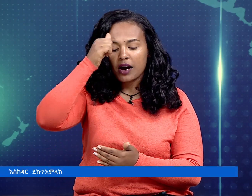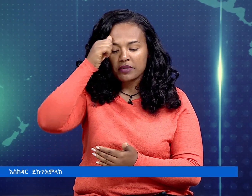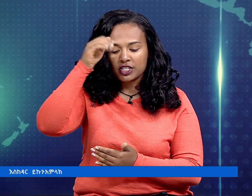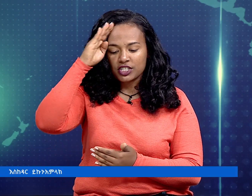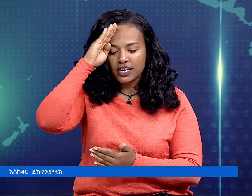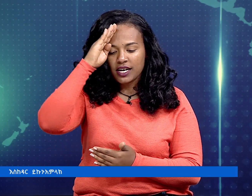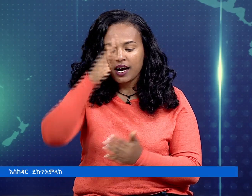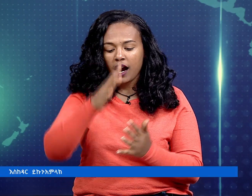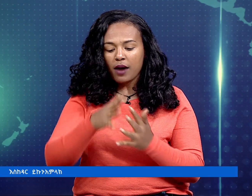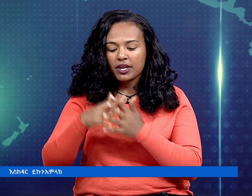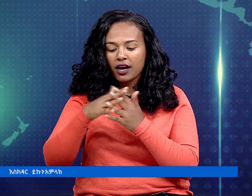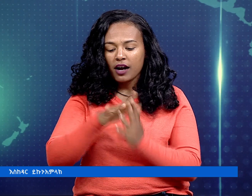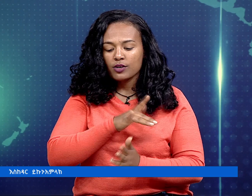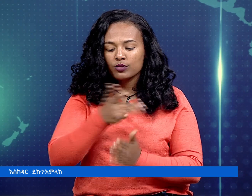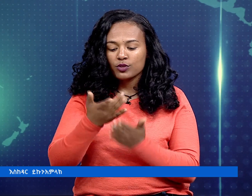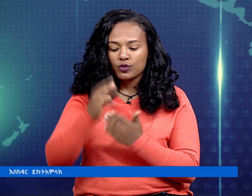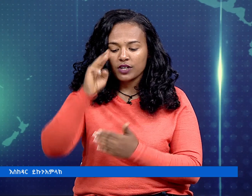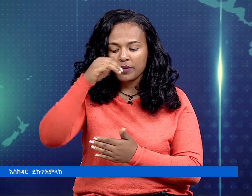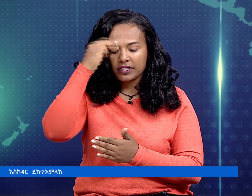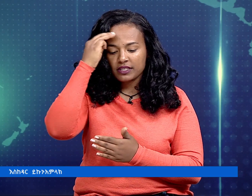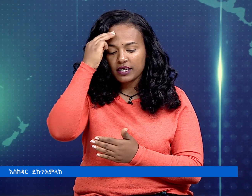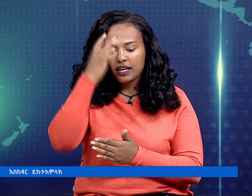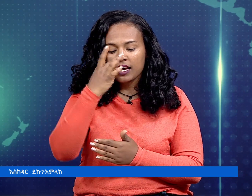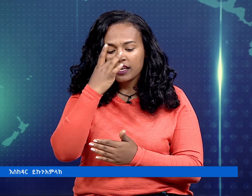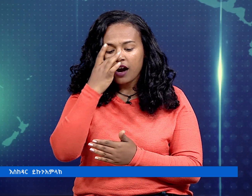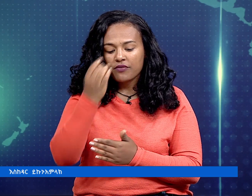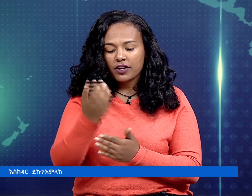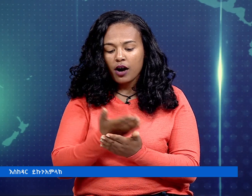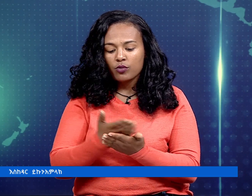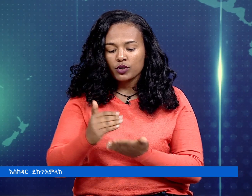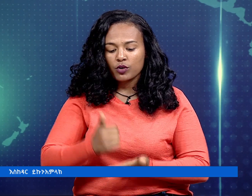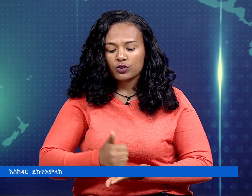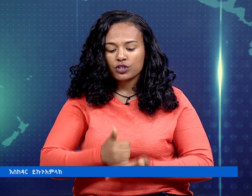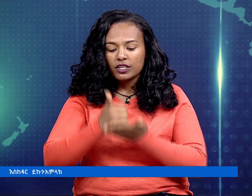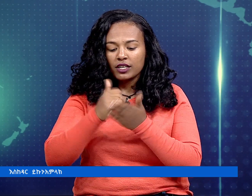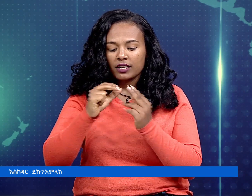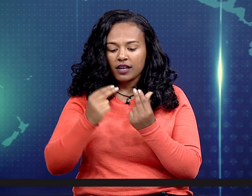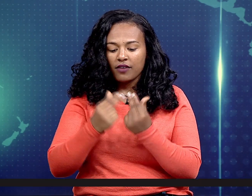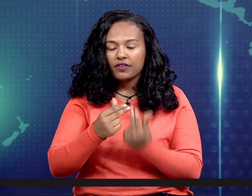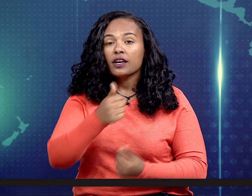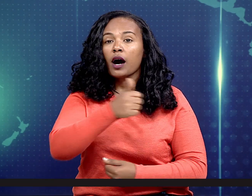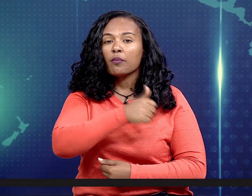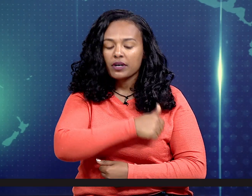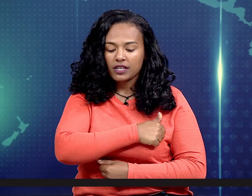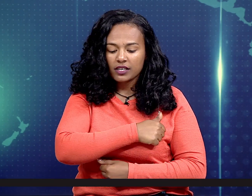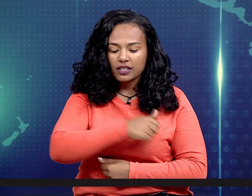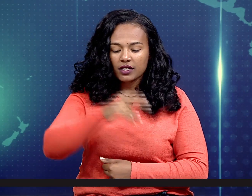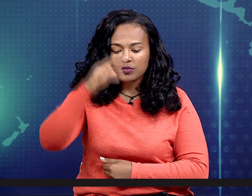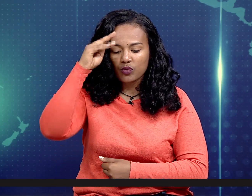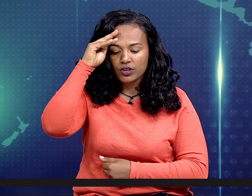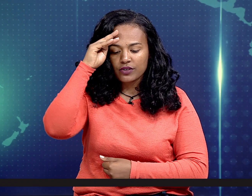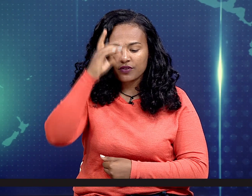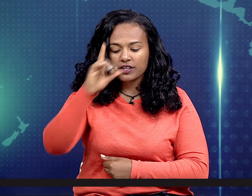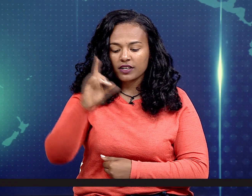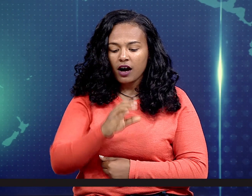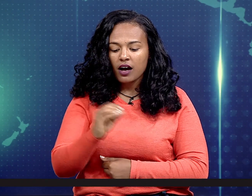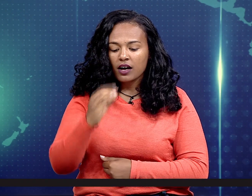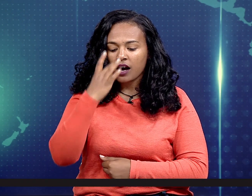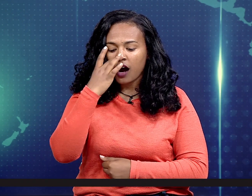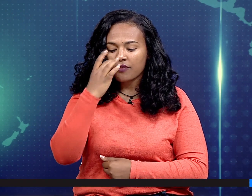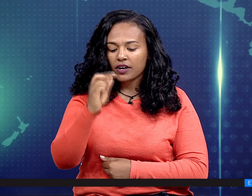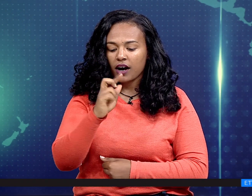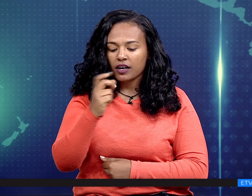አቶ አህመድ ሽዴ ከአሜሪካ የውጭ ጉዳይ ሚኒስትር የአፍሪካ ጉዳዮች ረዳት ጸሐፊ አምባሳደር ሞሊፊ